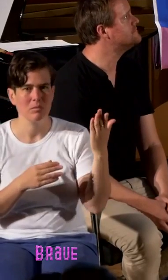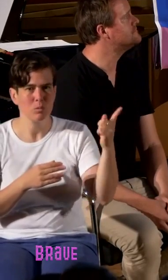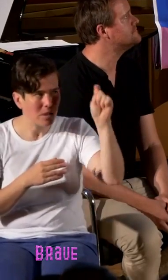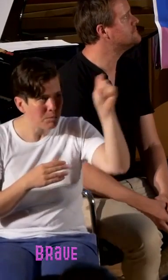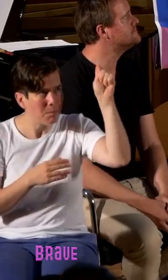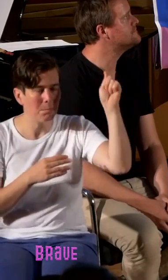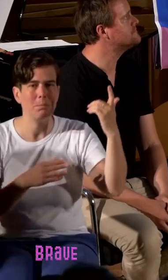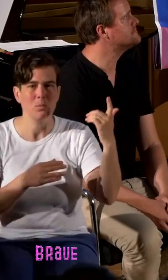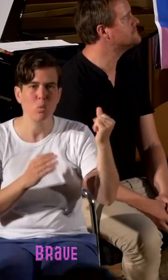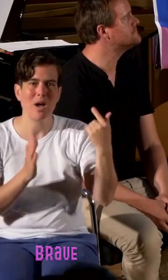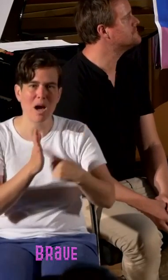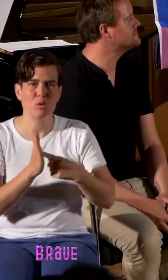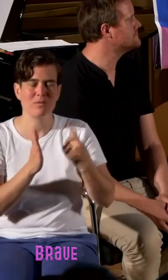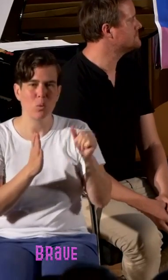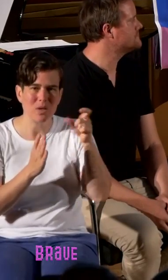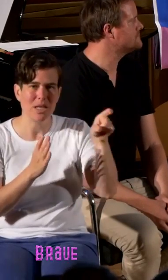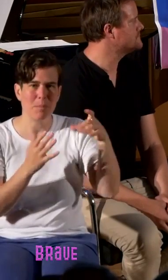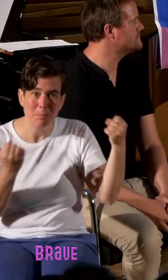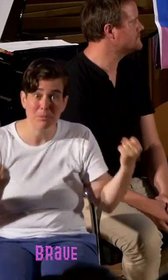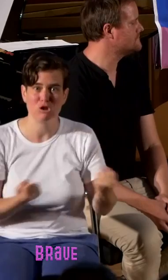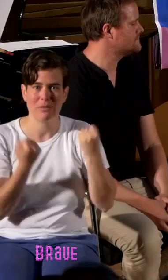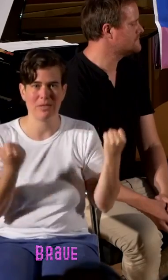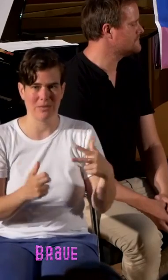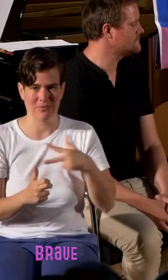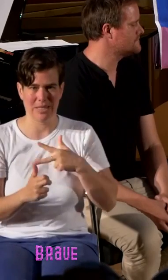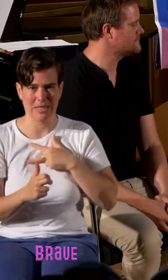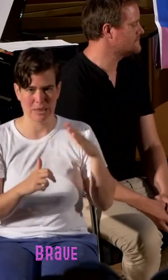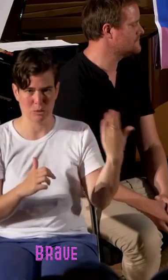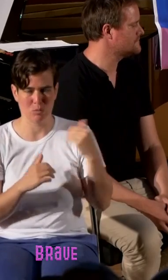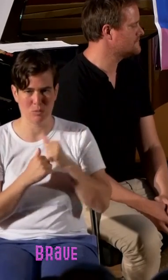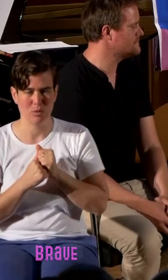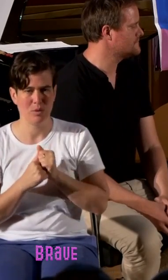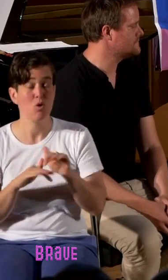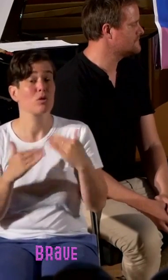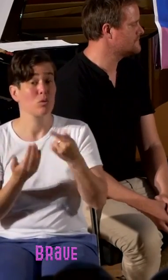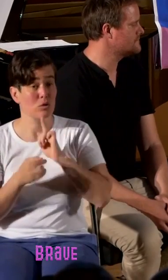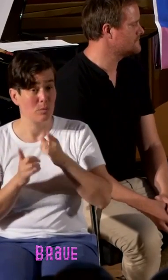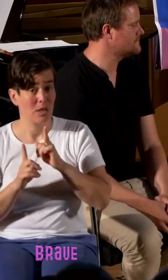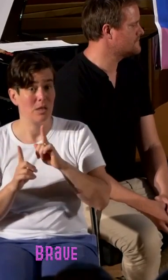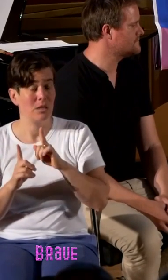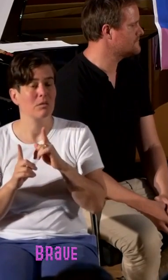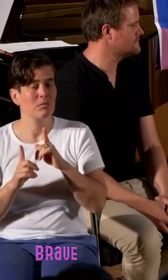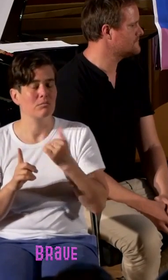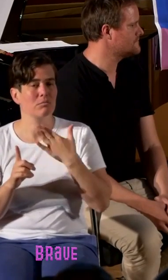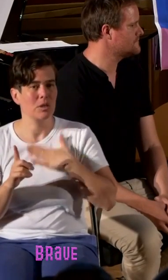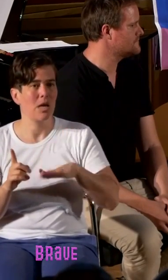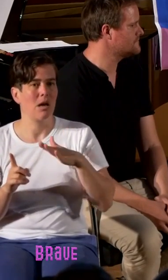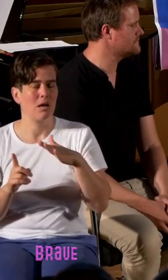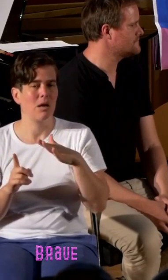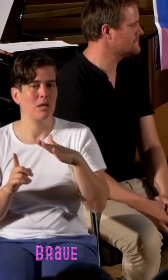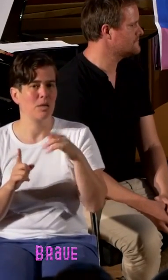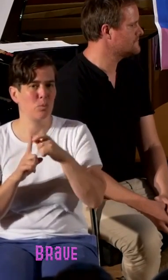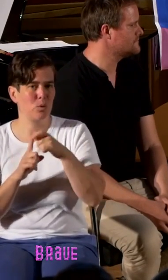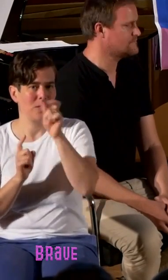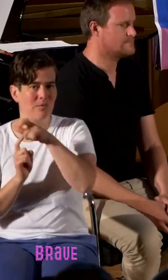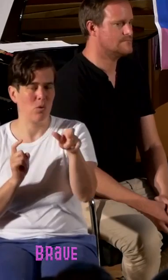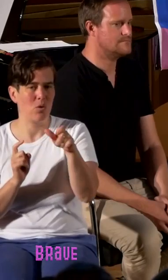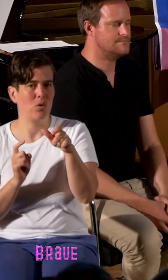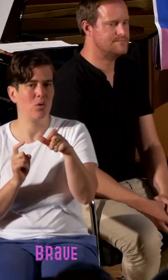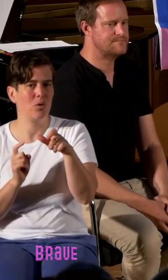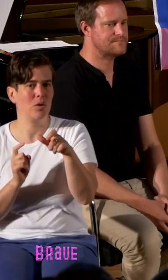nochmal herauszufordern und anzugehen. Für solche Gespräche würde ich auch natürlich Personen benötigen, die schon im